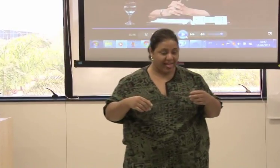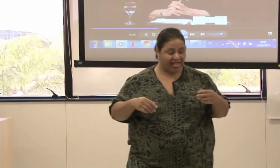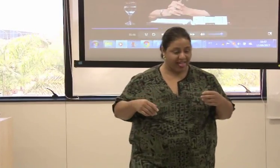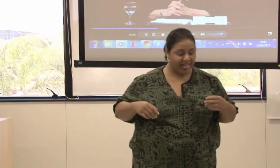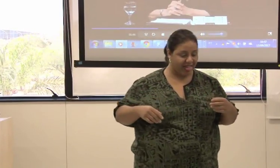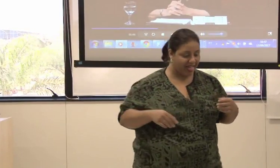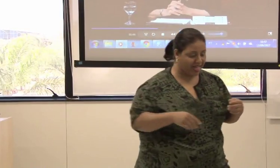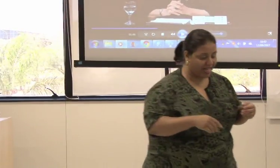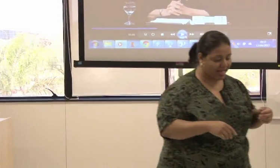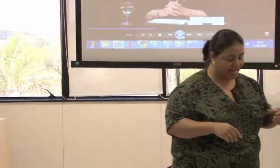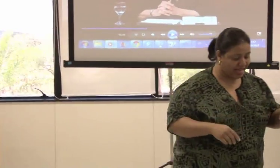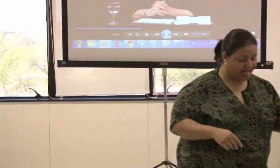por licitação.